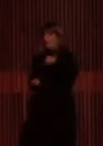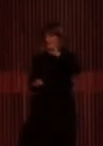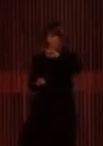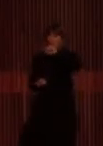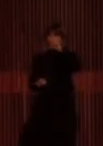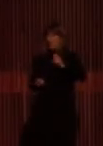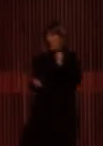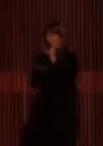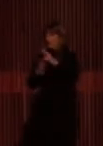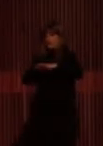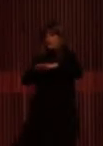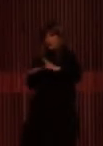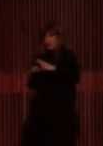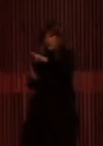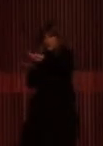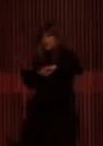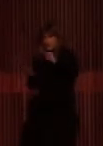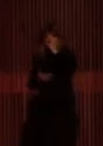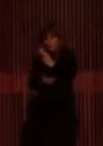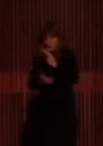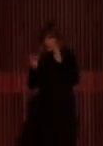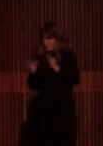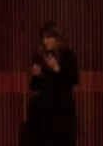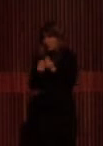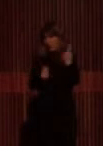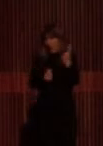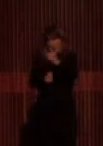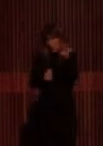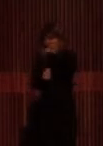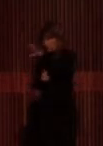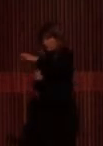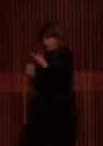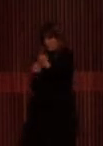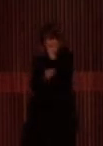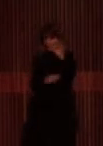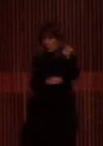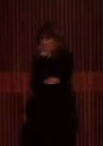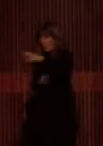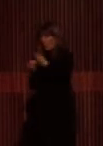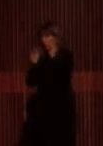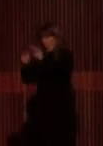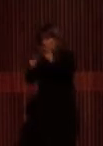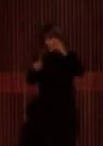aposta por el tecido social galego y comprometémonos con todas y cada una de las vosas instituciones, con los vosos